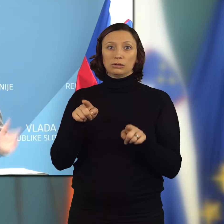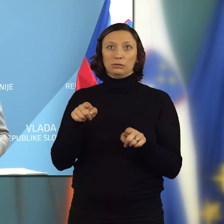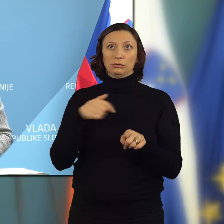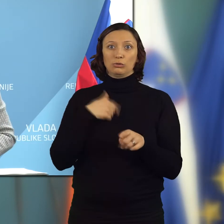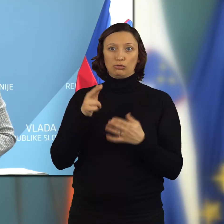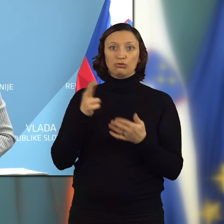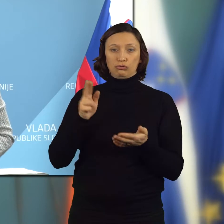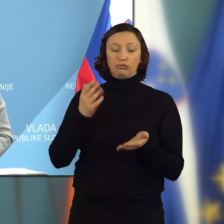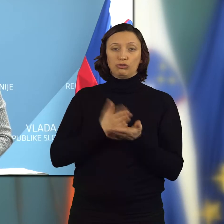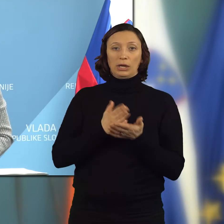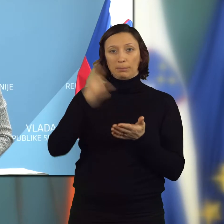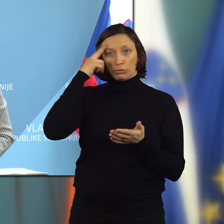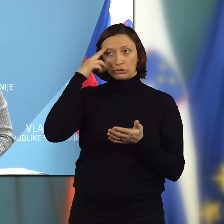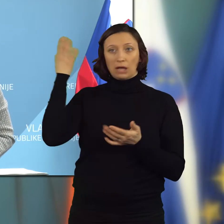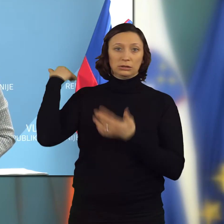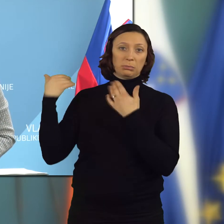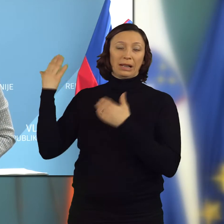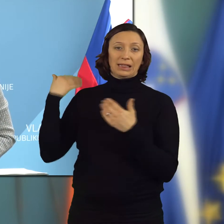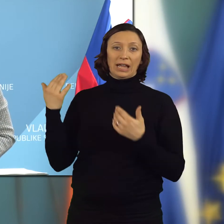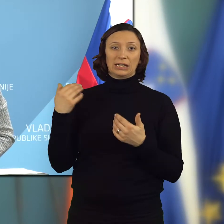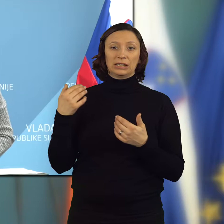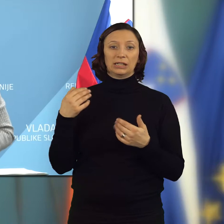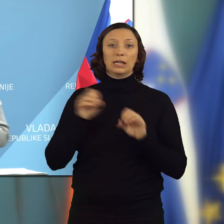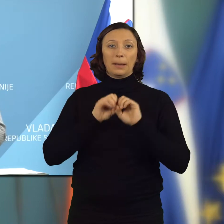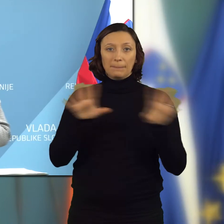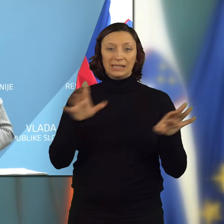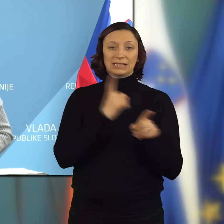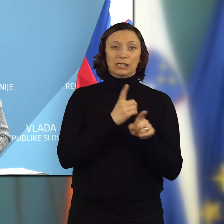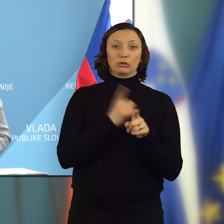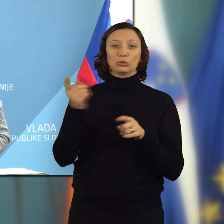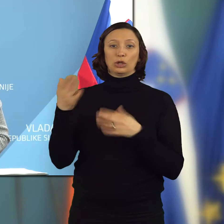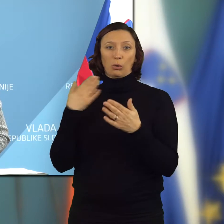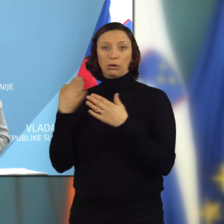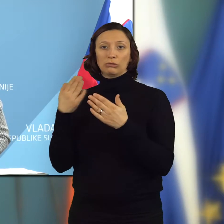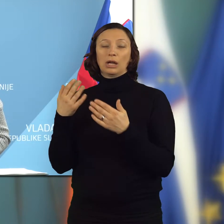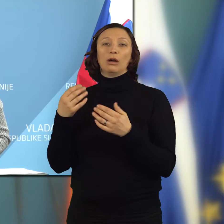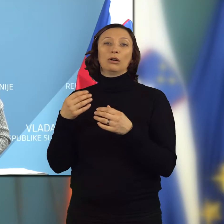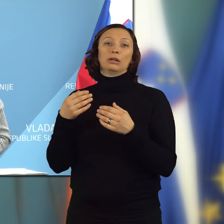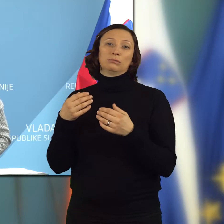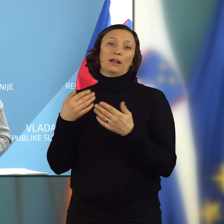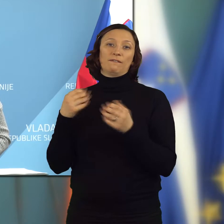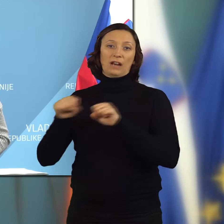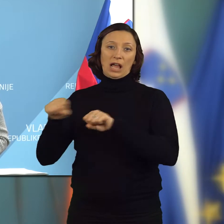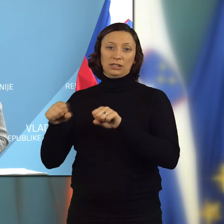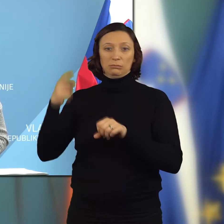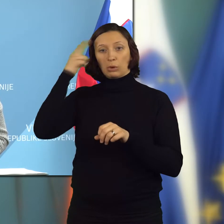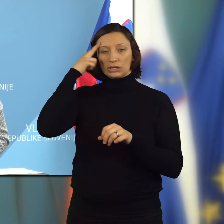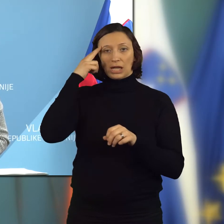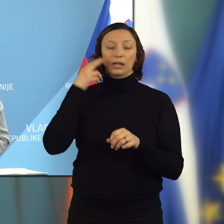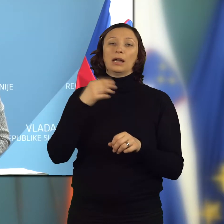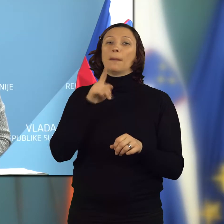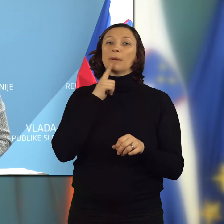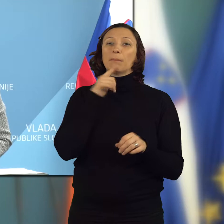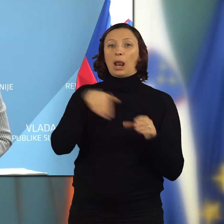kar mi je bilo pravzaprav že znano iz preteklih tako medijskih, kot tudi obravnav na seji vlade, bila seznanjena